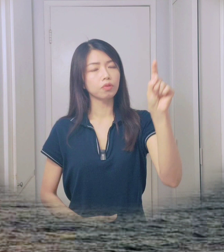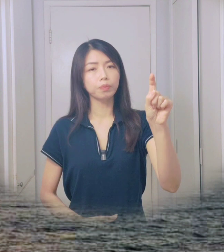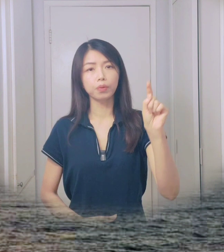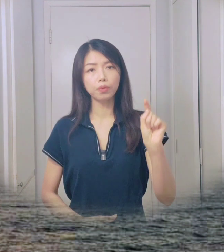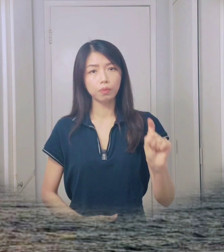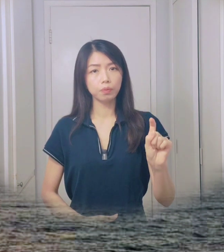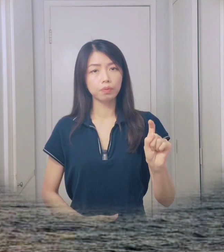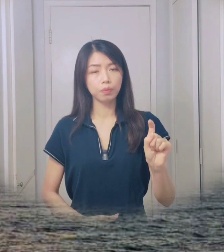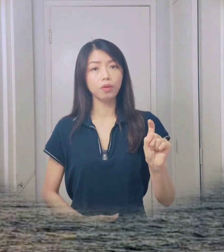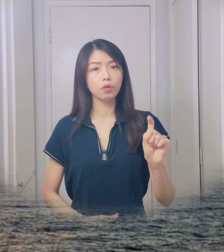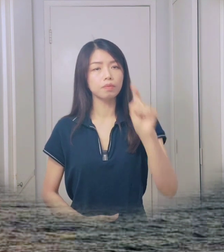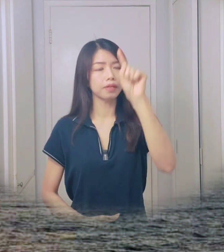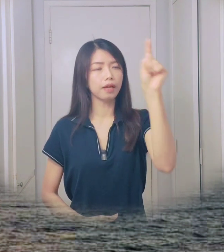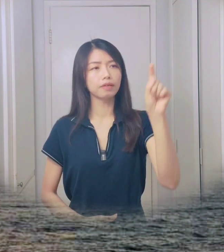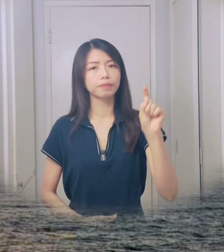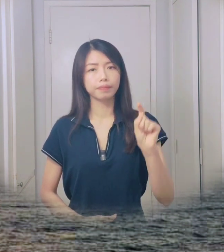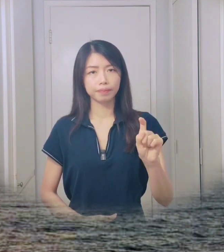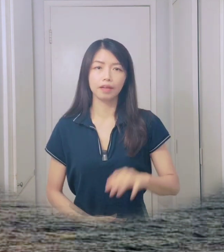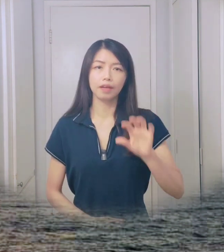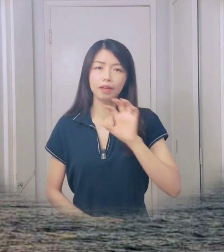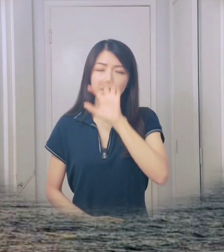이렇게 물음표로 표현을 해줬습니다.